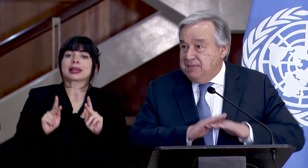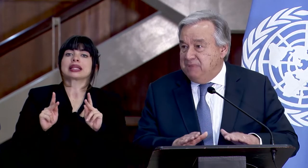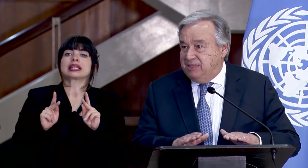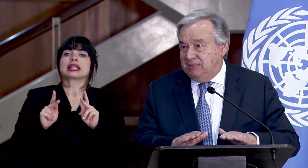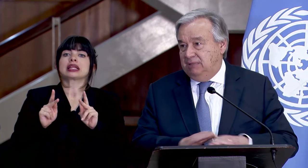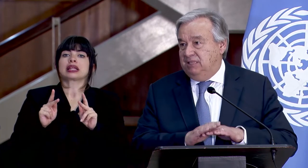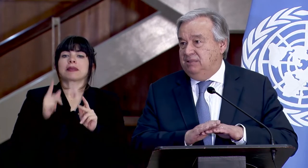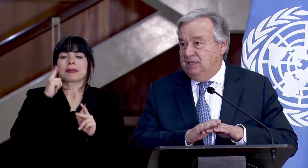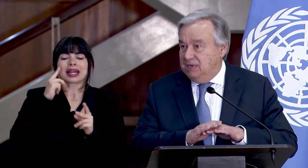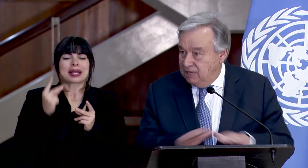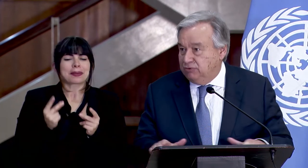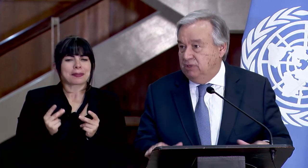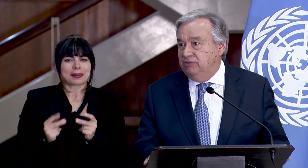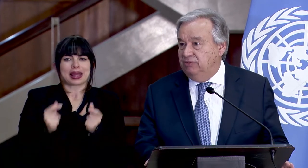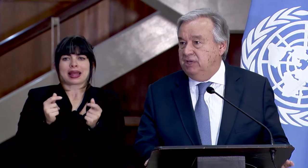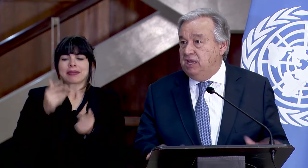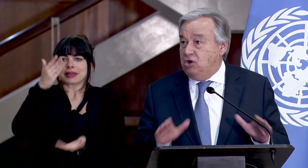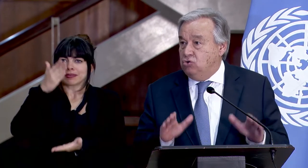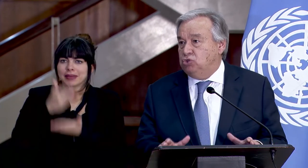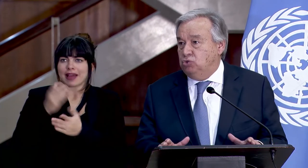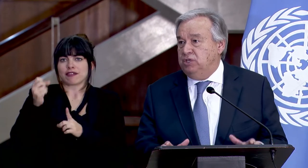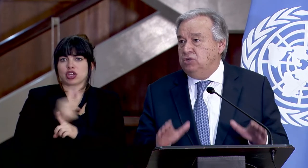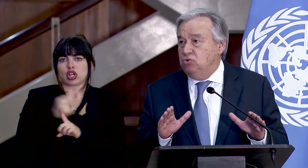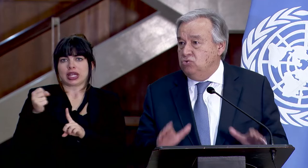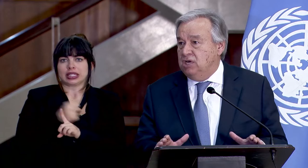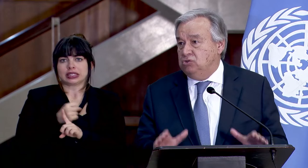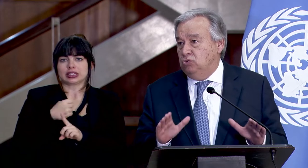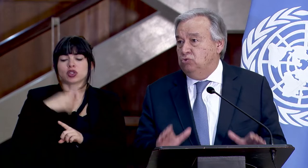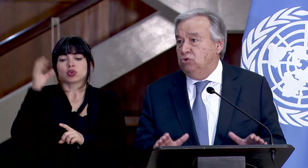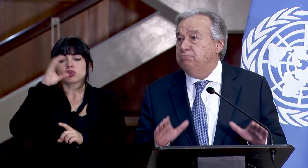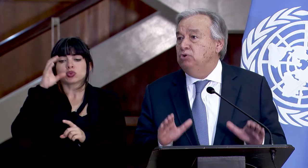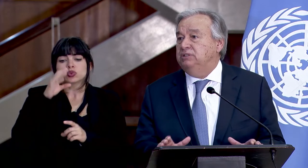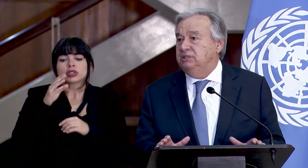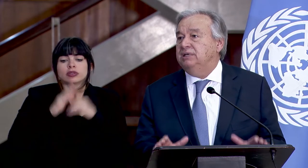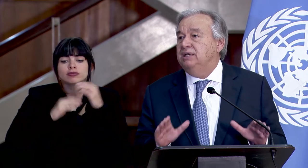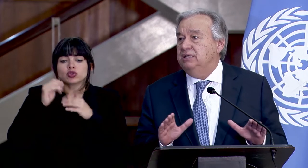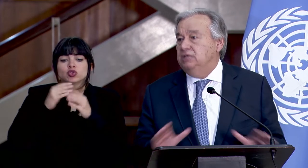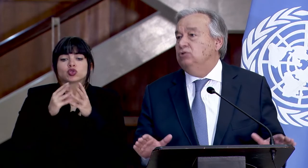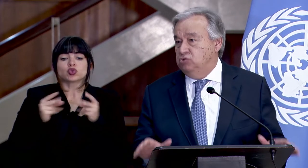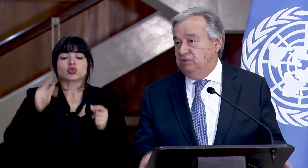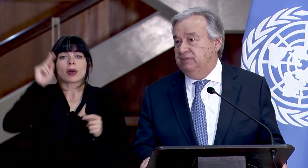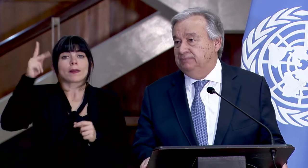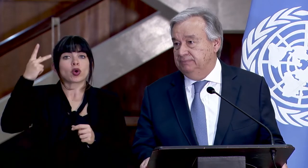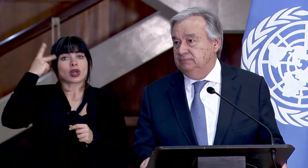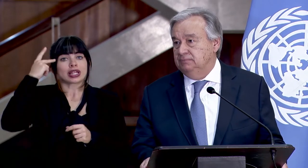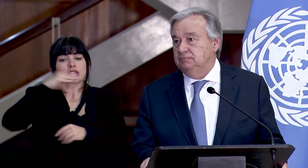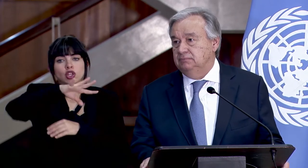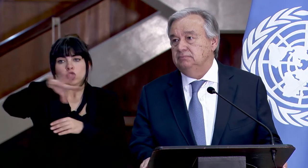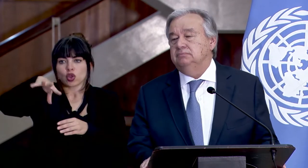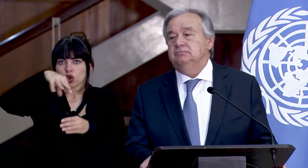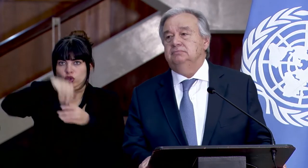para inmediatamente la violencia y construir una solución política inclusiva.